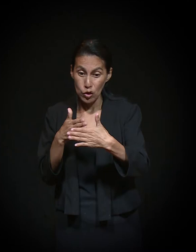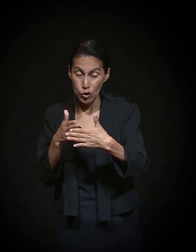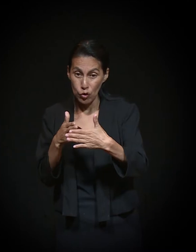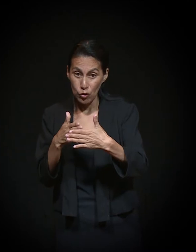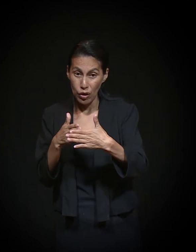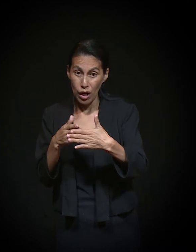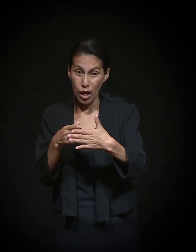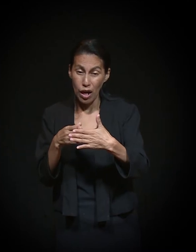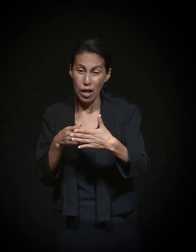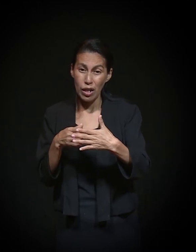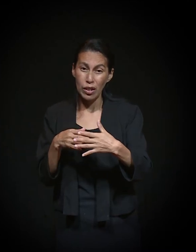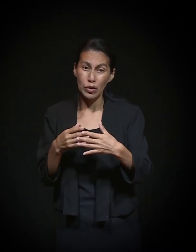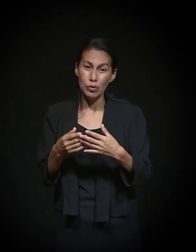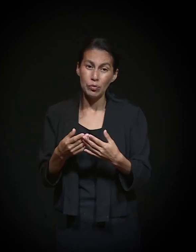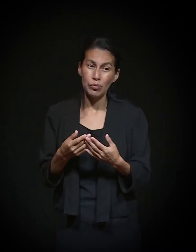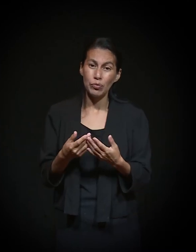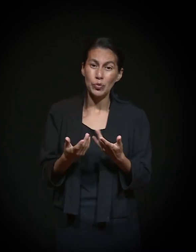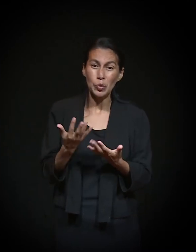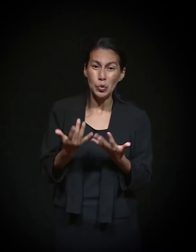pipas eran